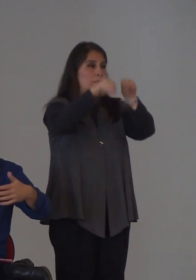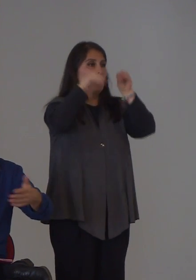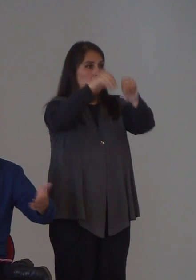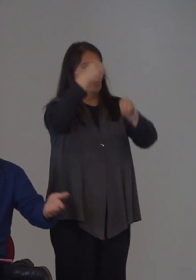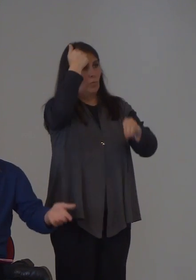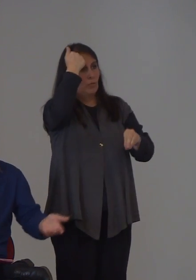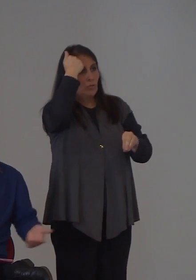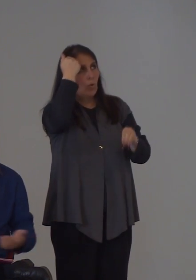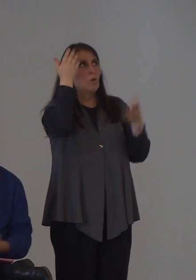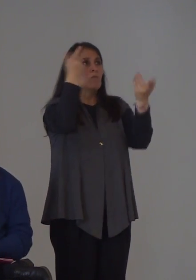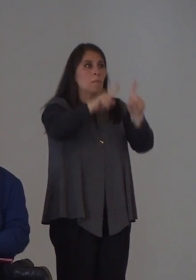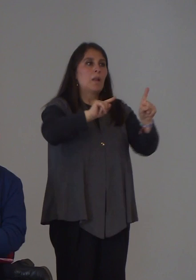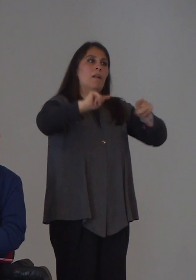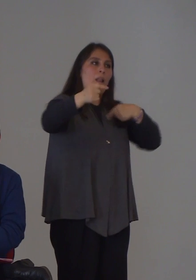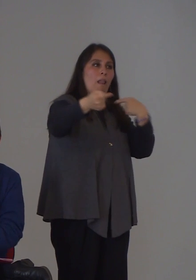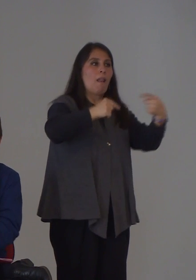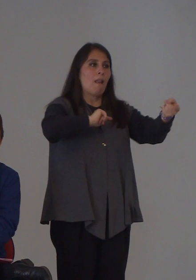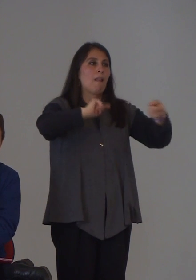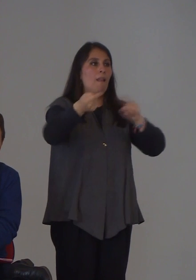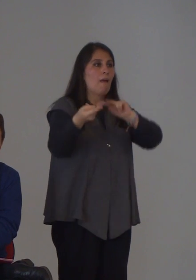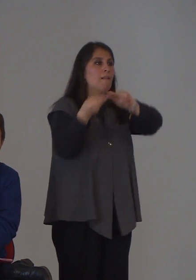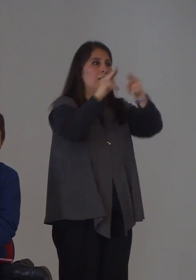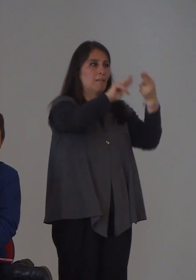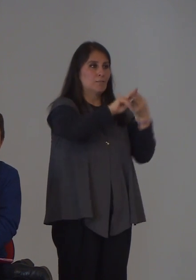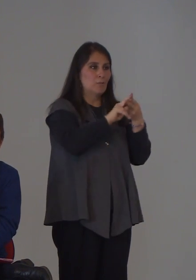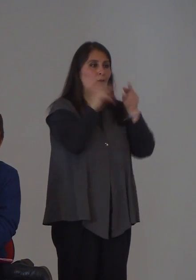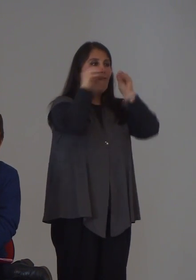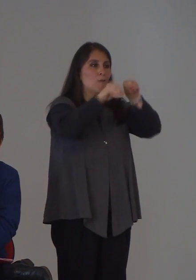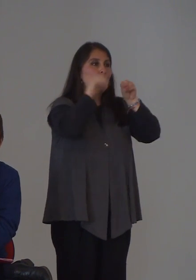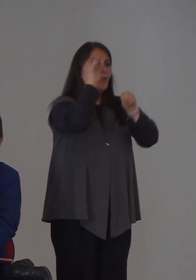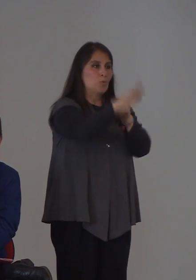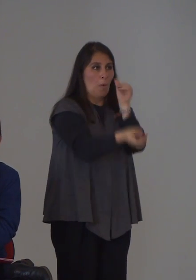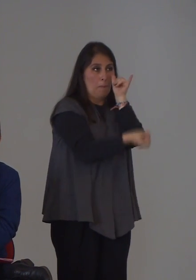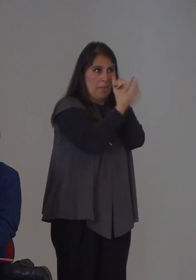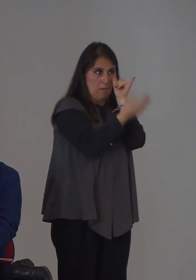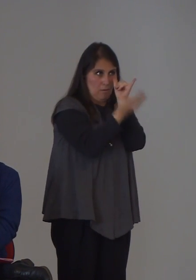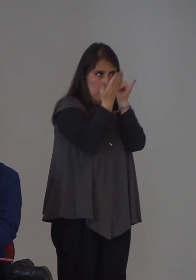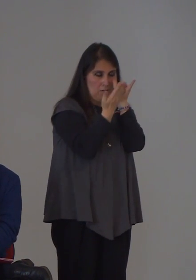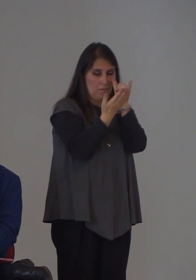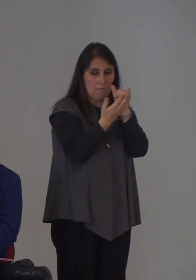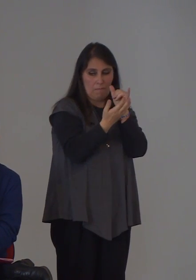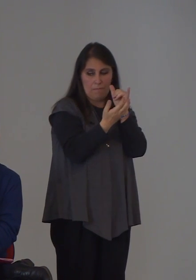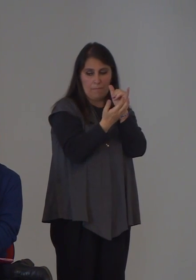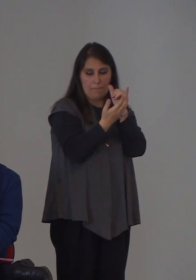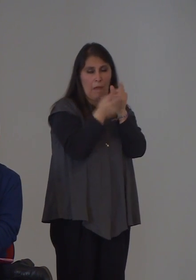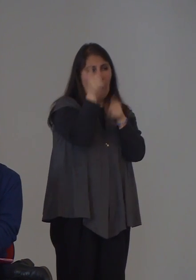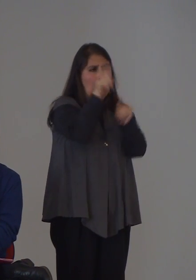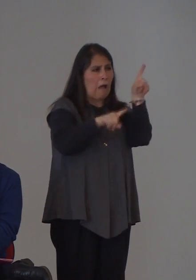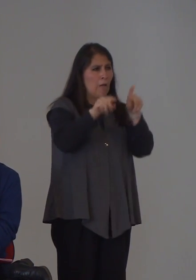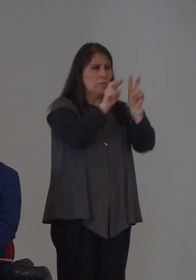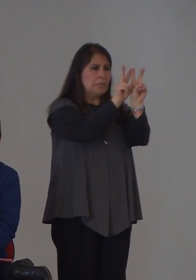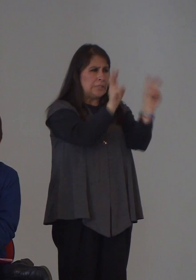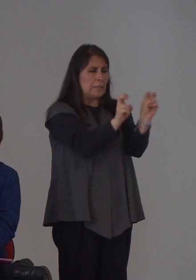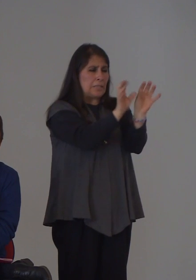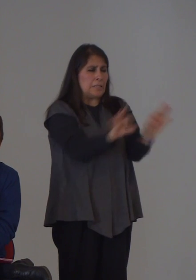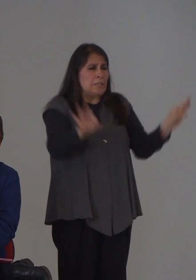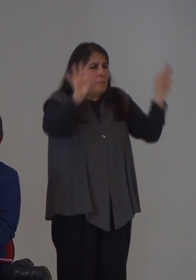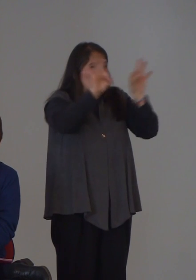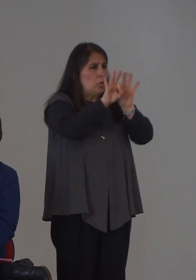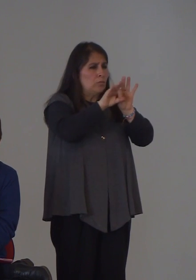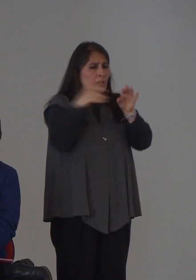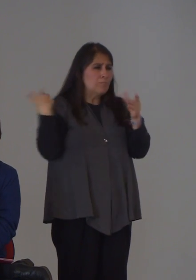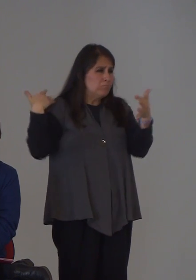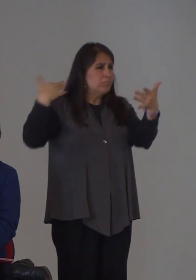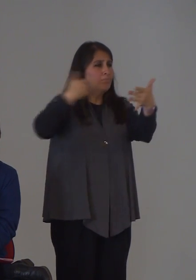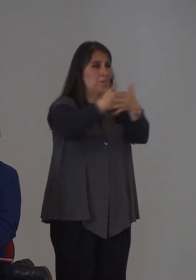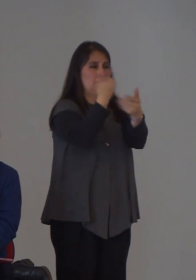los debates pedagógicos alrededor de la pedagogía de la formación, algunas de los temas, de los ejes fuertes que se vienen trabajando